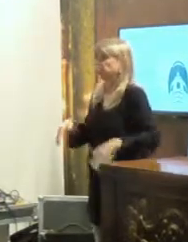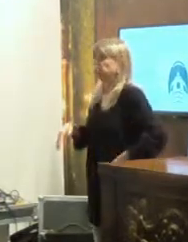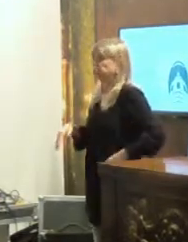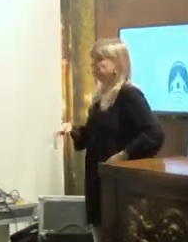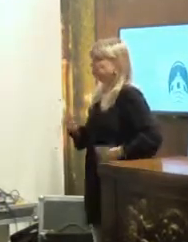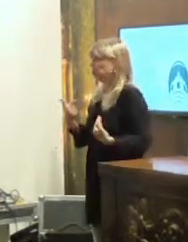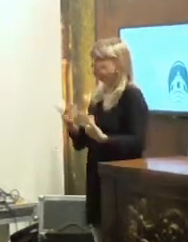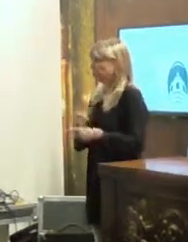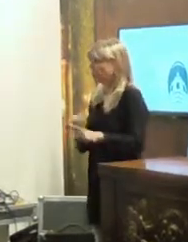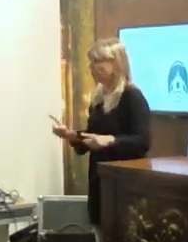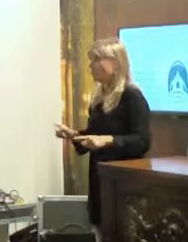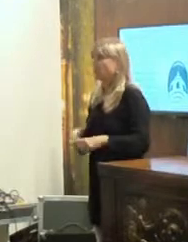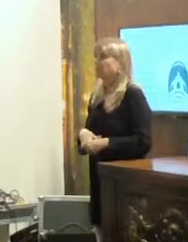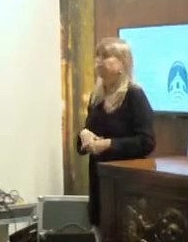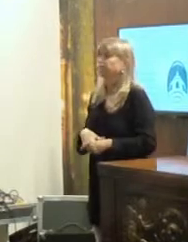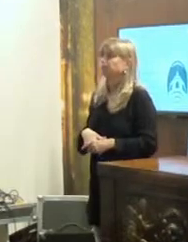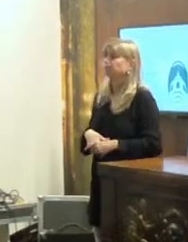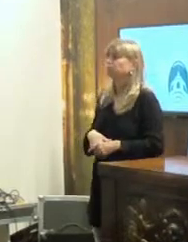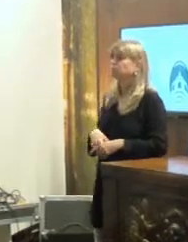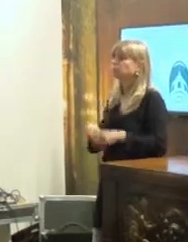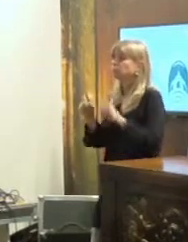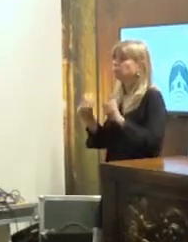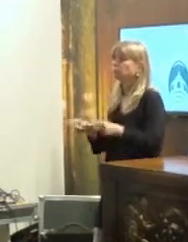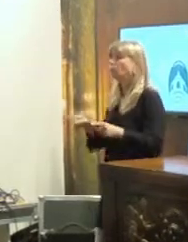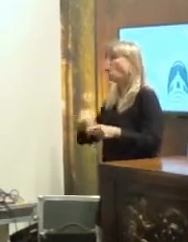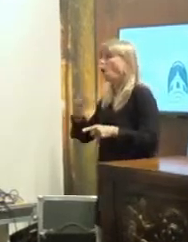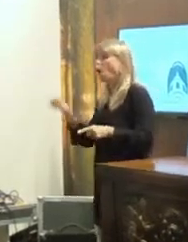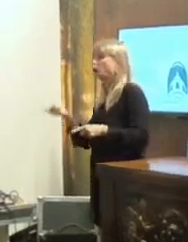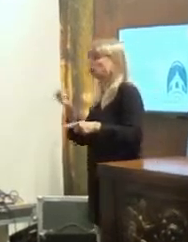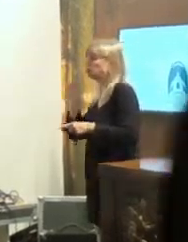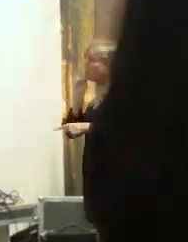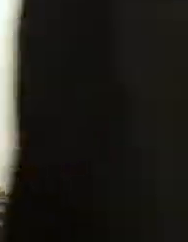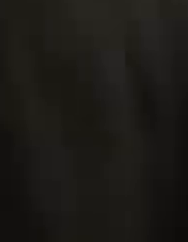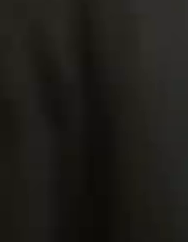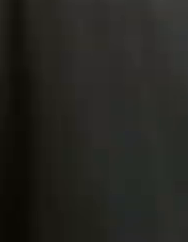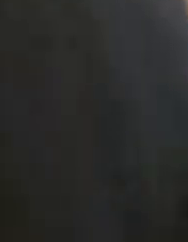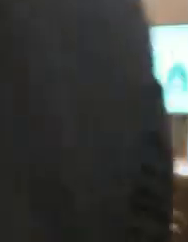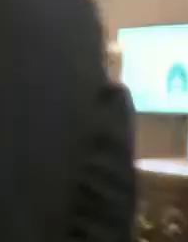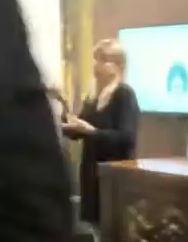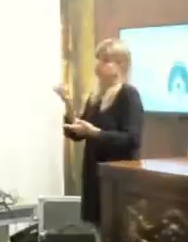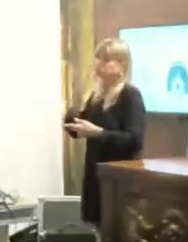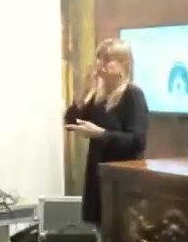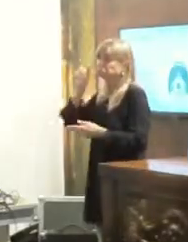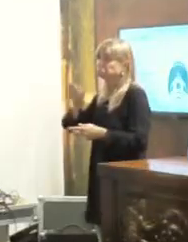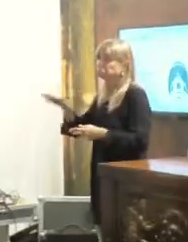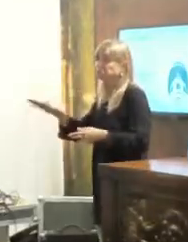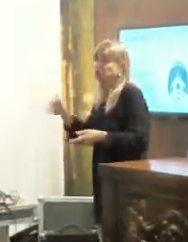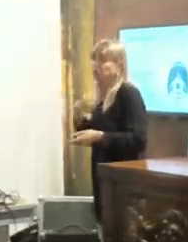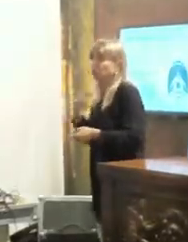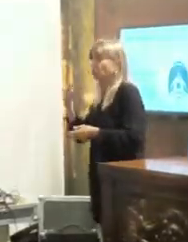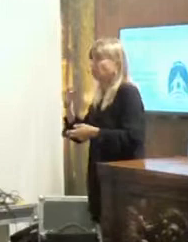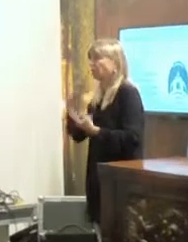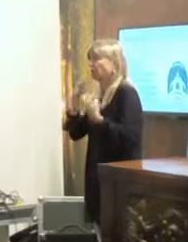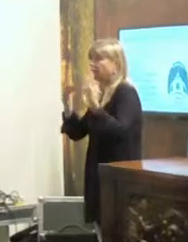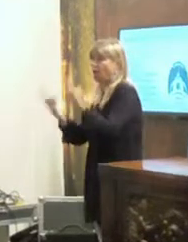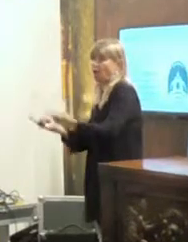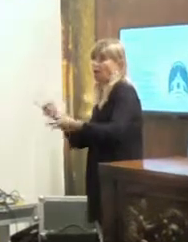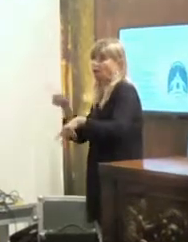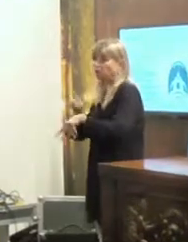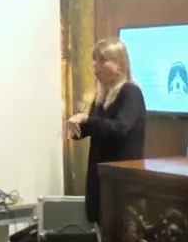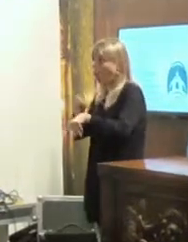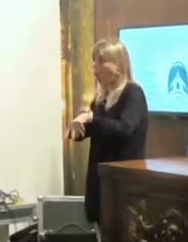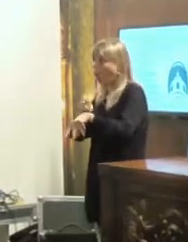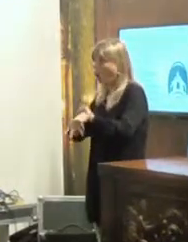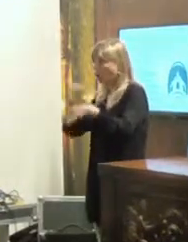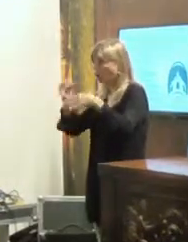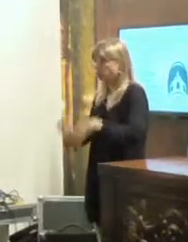que tienen tareas o que van a cuidar a sus nietos o que tienen que viajar en el horario en que tienen